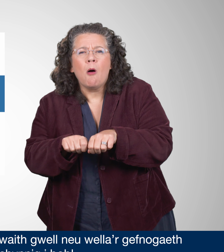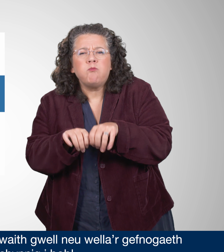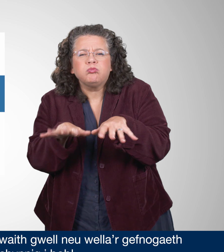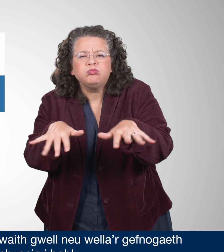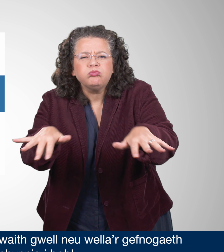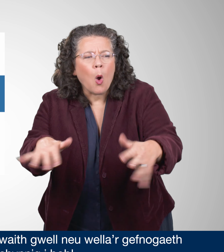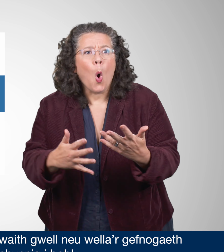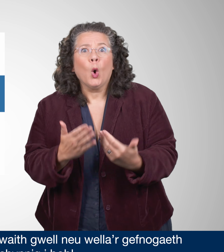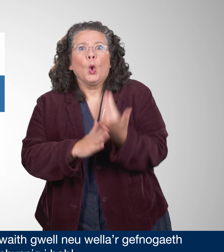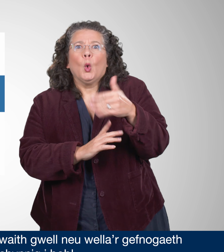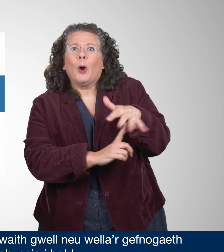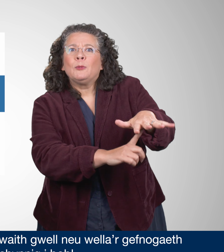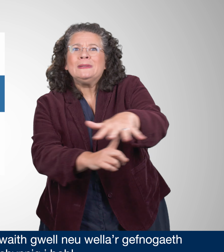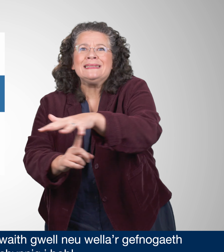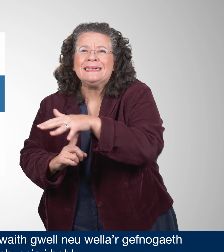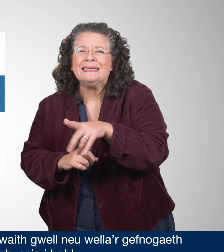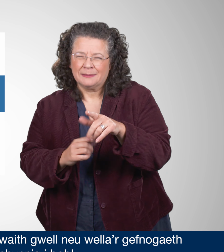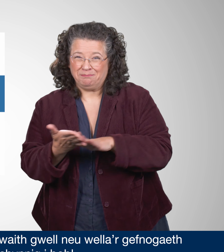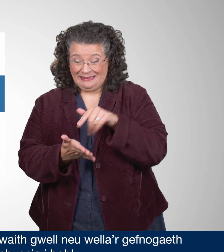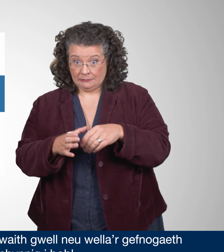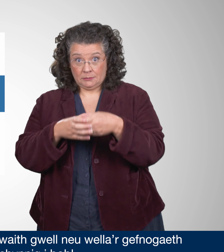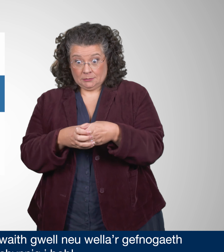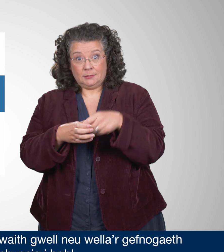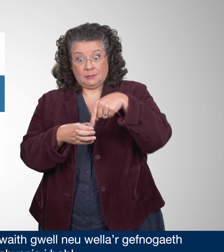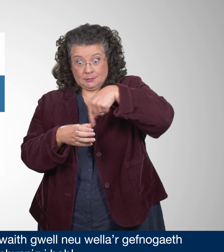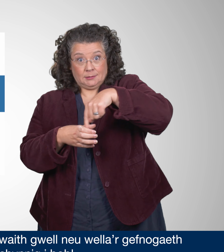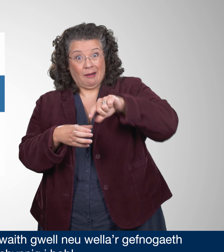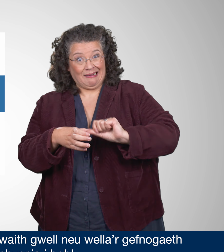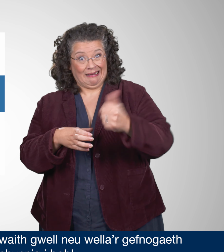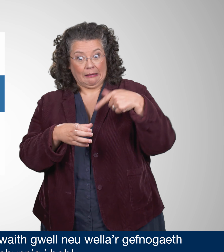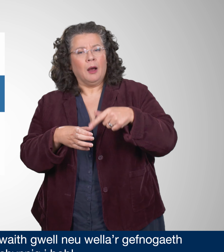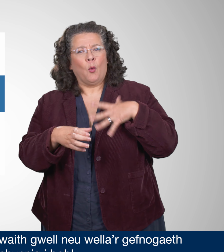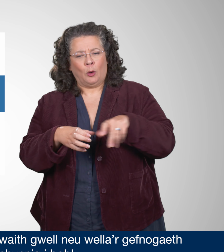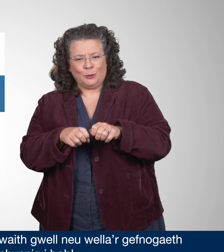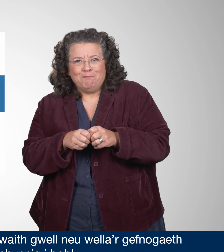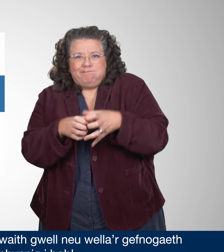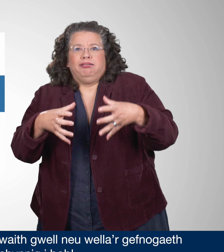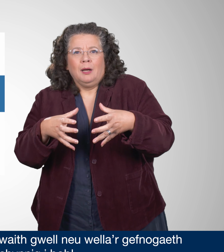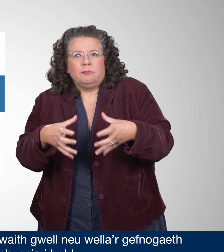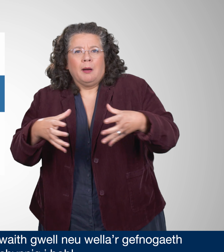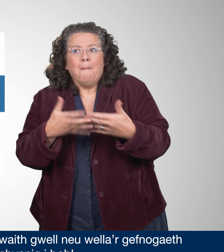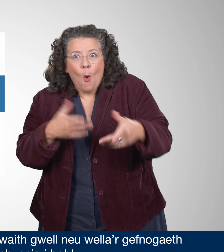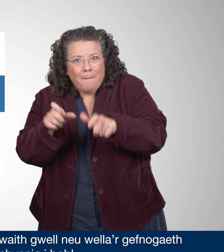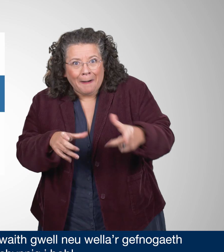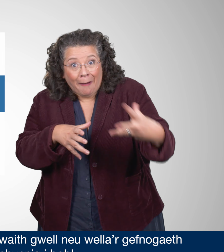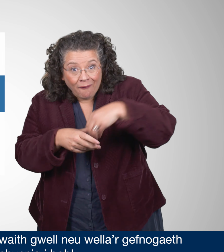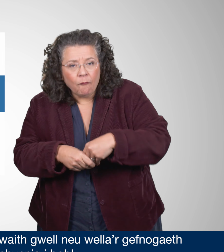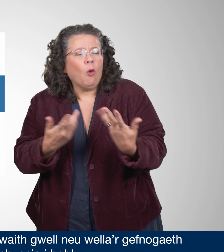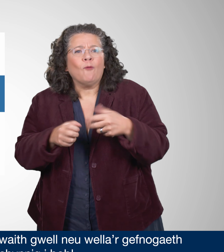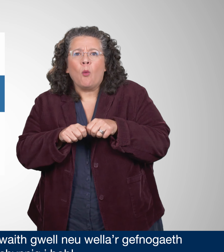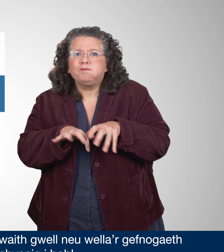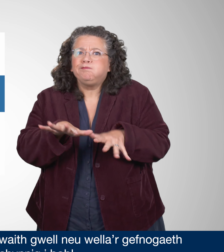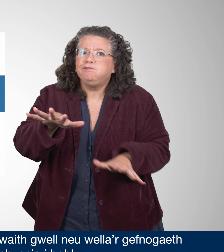Neu gallai hefyd fod trwy ddatblygu seilwaith gwell neu